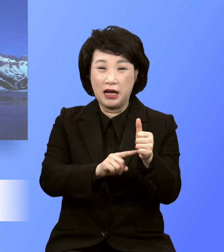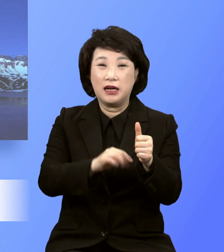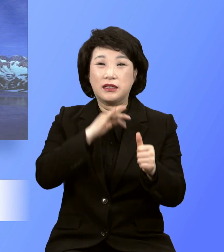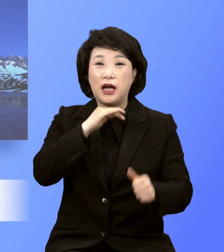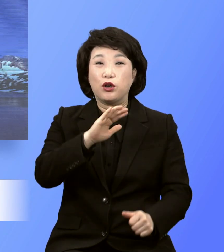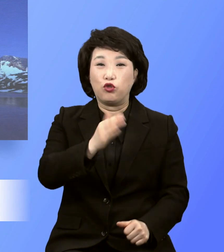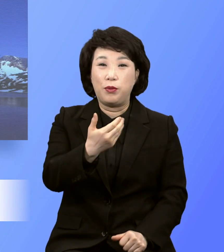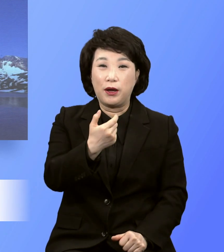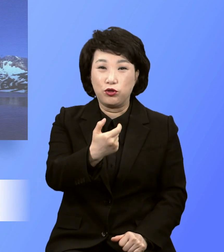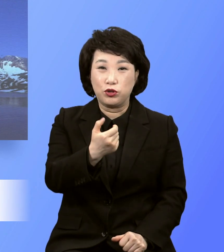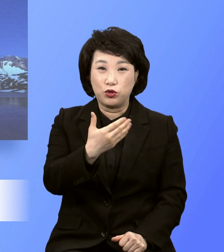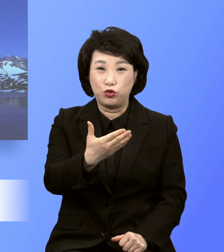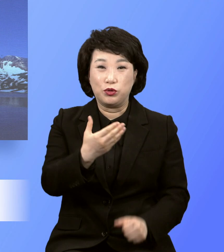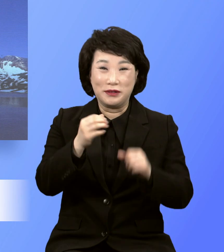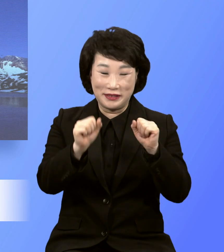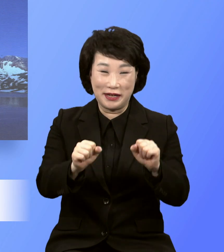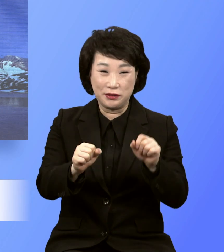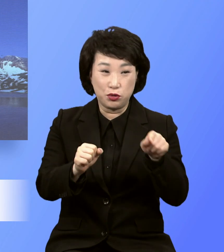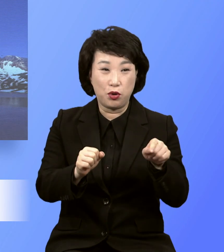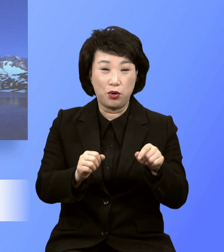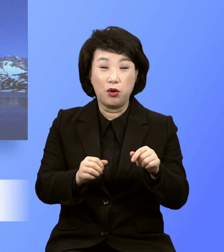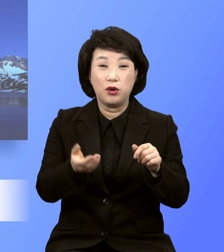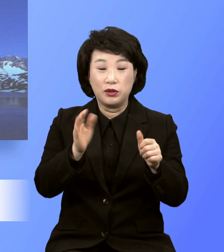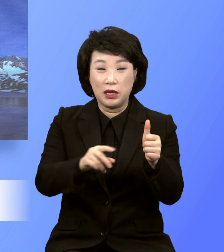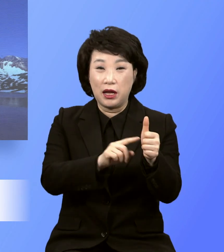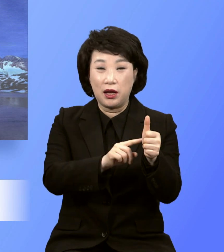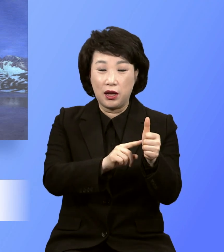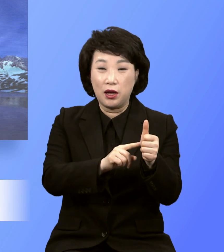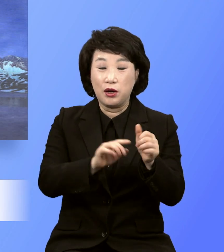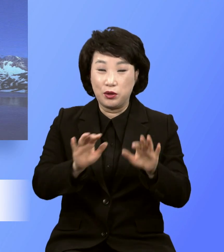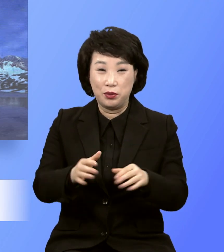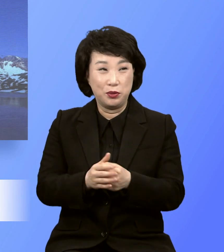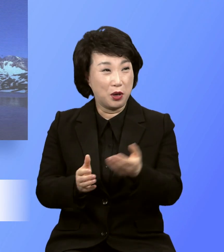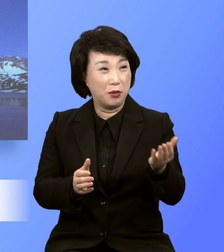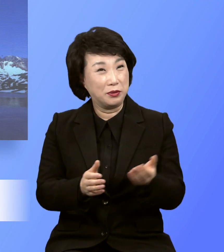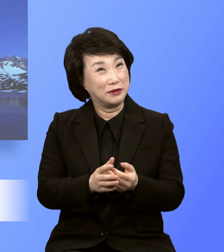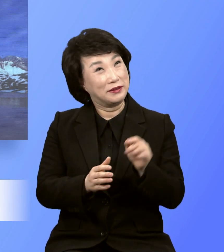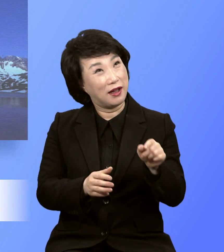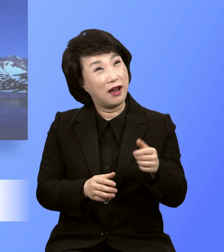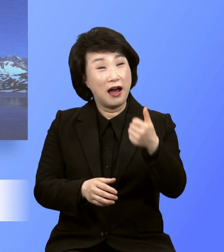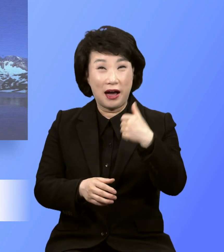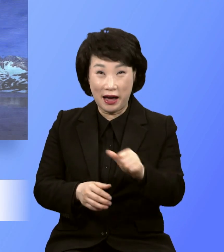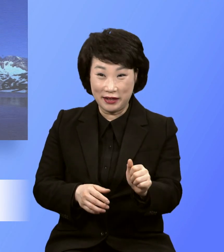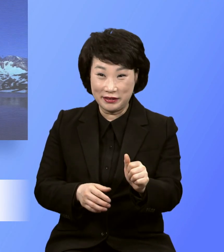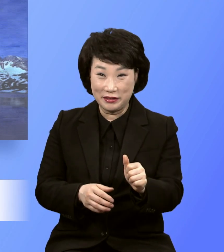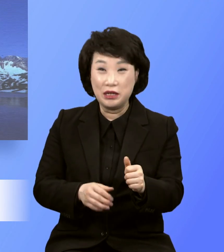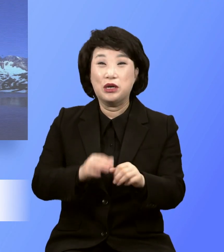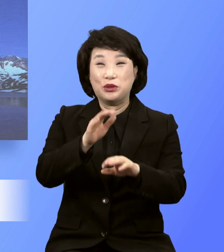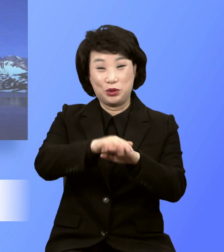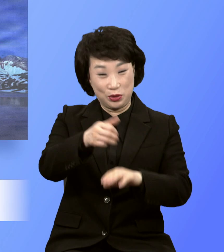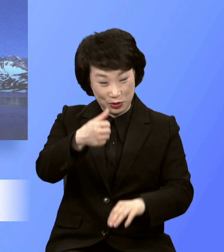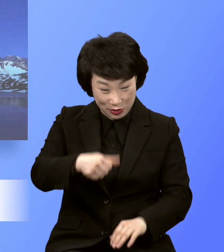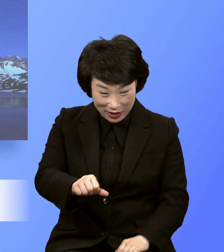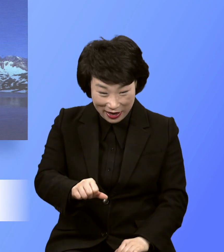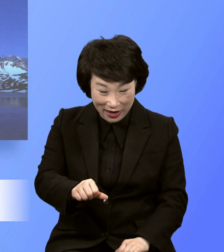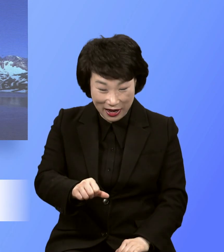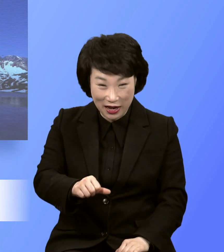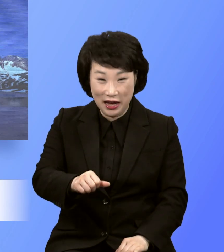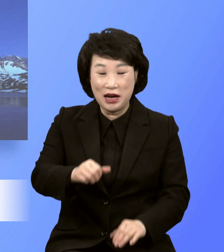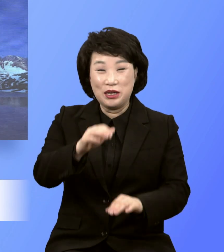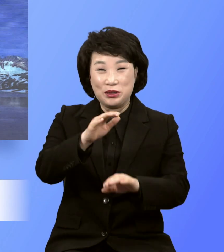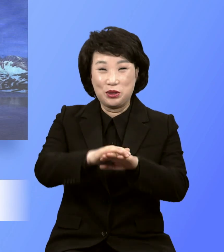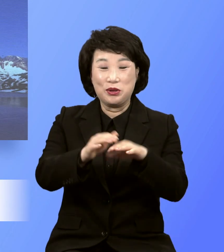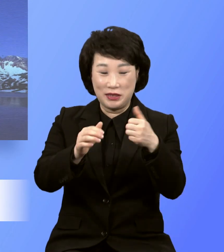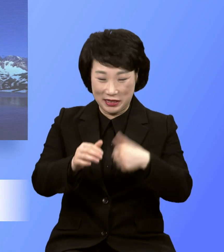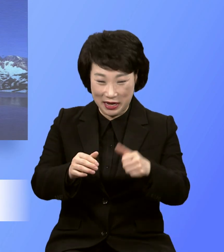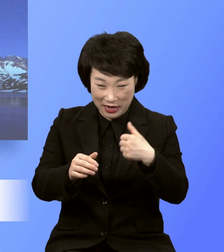969살을 살았는데 969살 살았으면 아들을 보고 손주를 보고